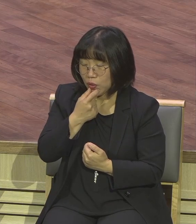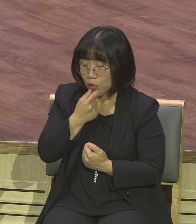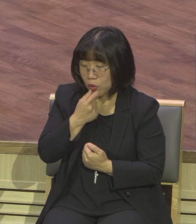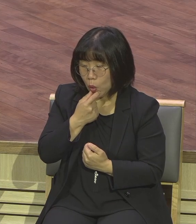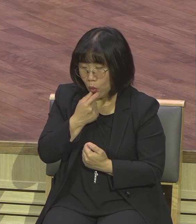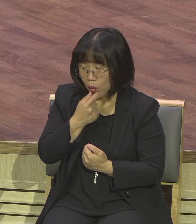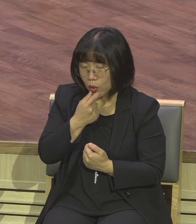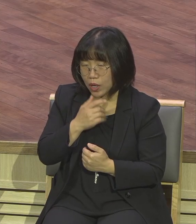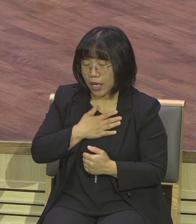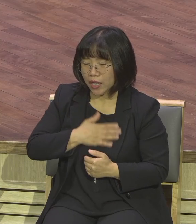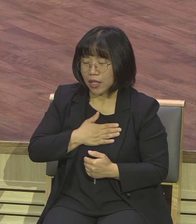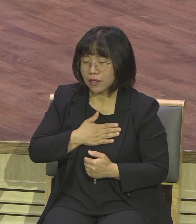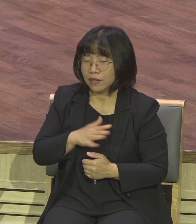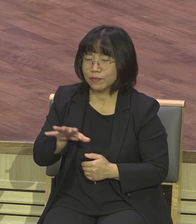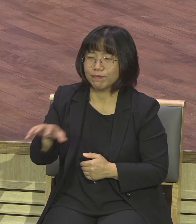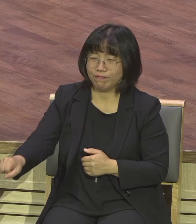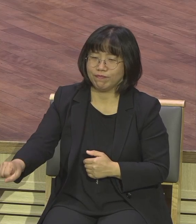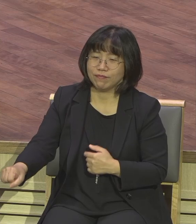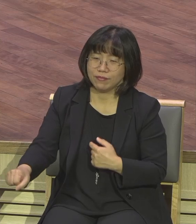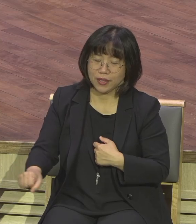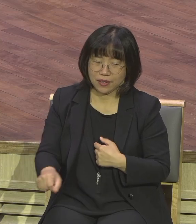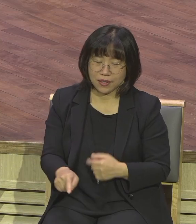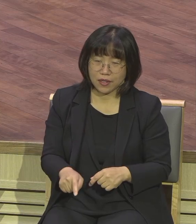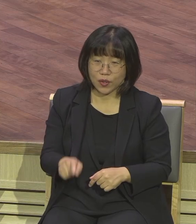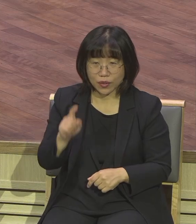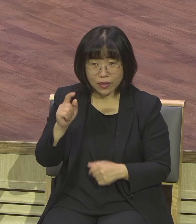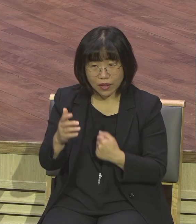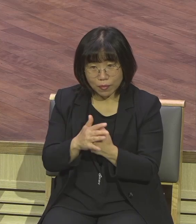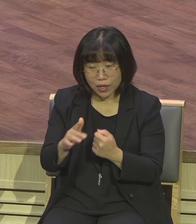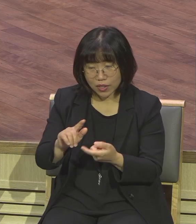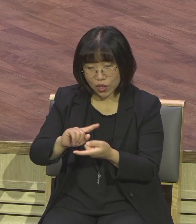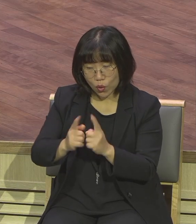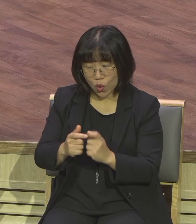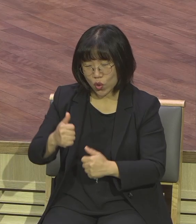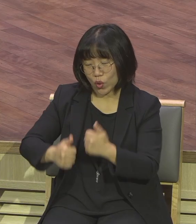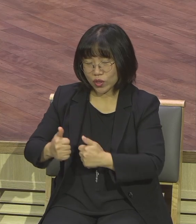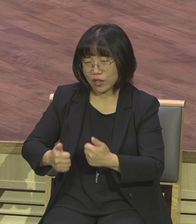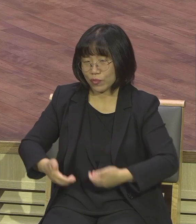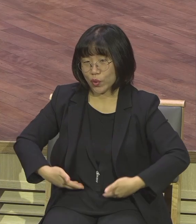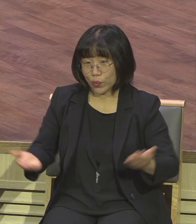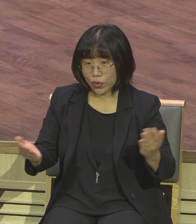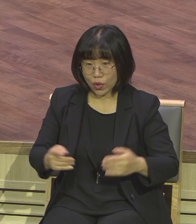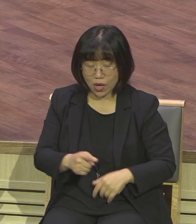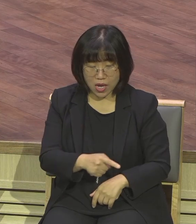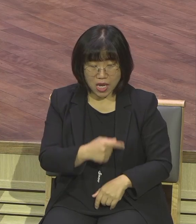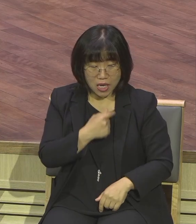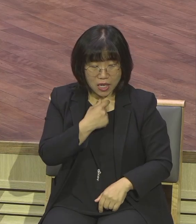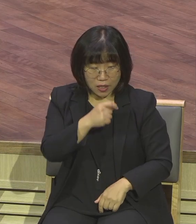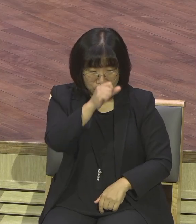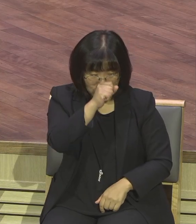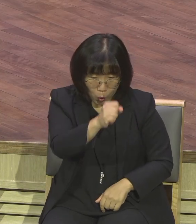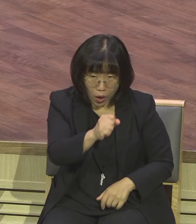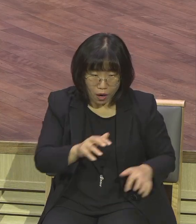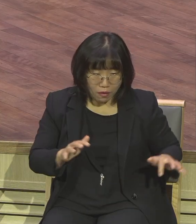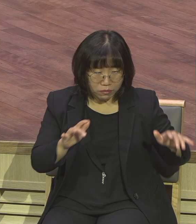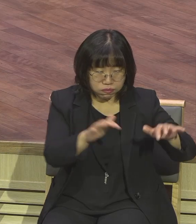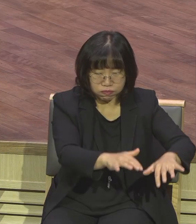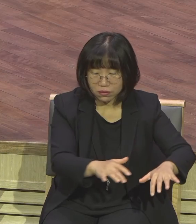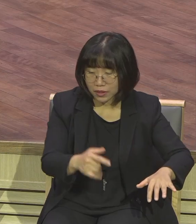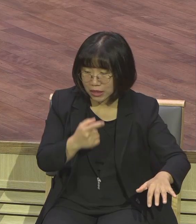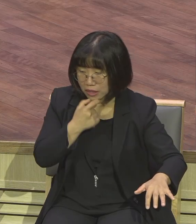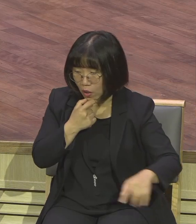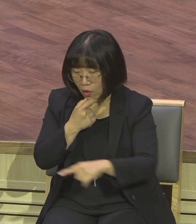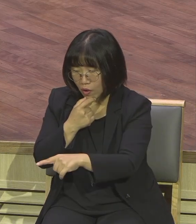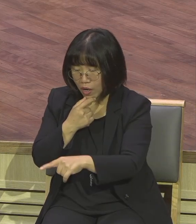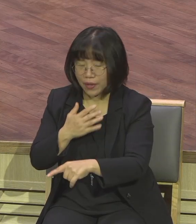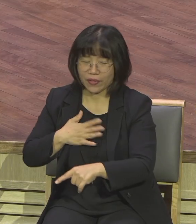그러니까 무슨 말입니까? 경쟁자가 없어요. 경쟁자 이스라엘 사람들이 경쟁하지 않고 다 싫어하고 다 버린 거